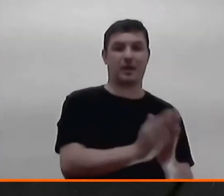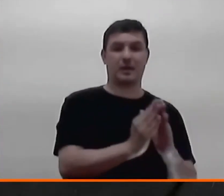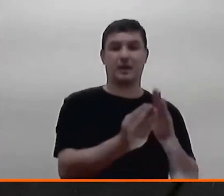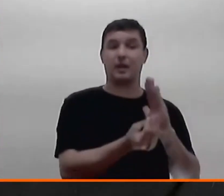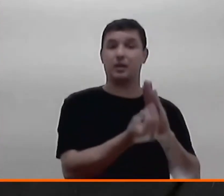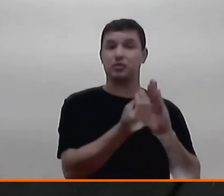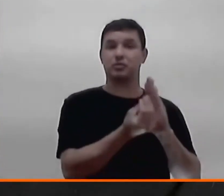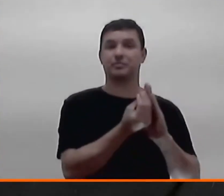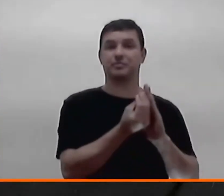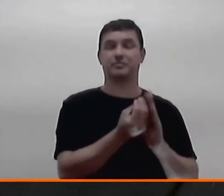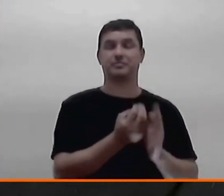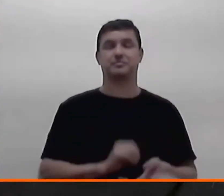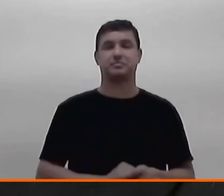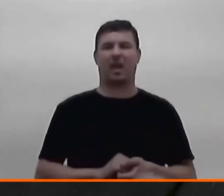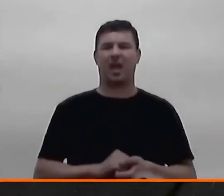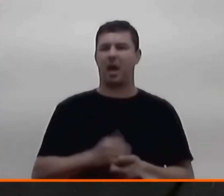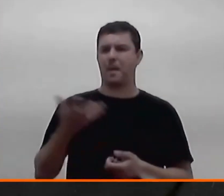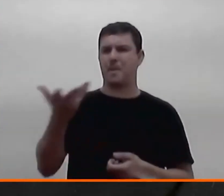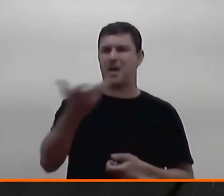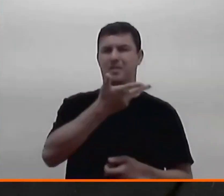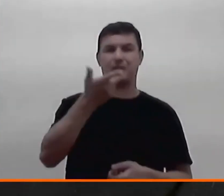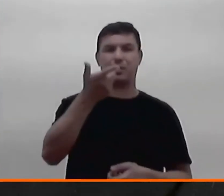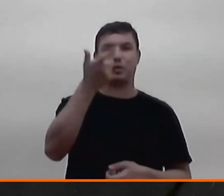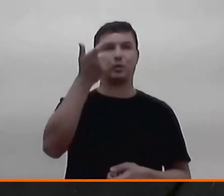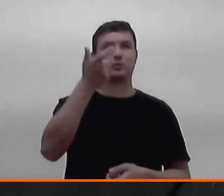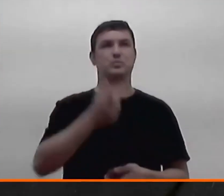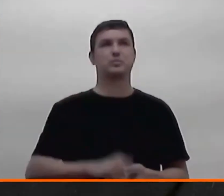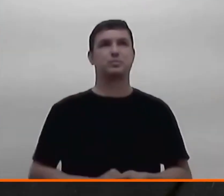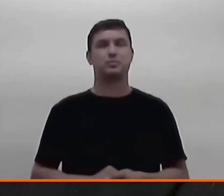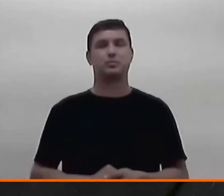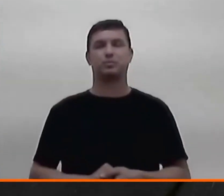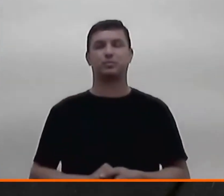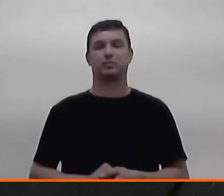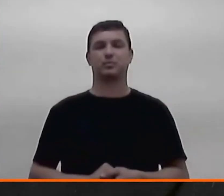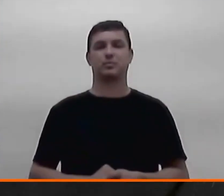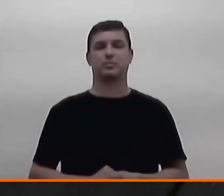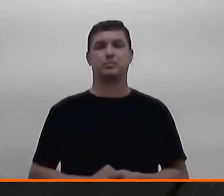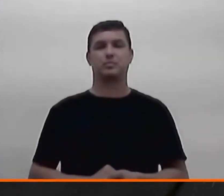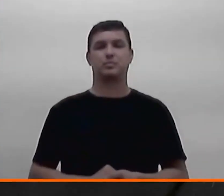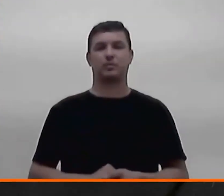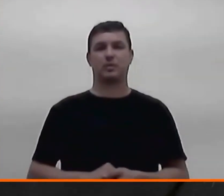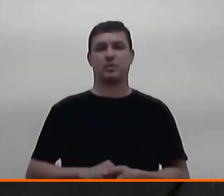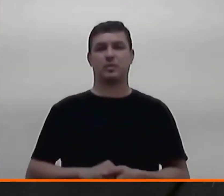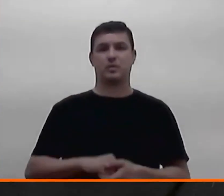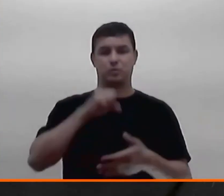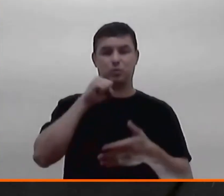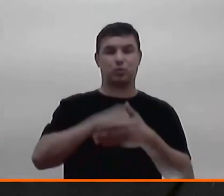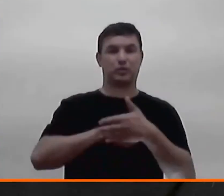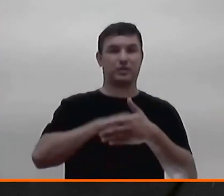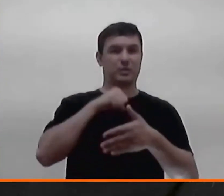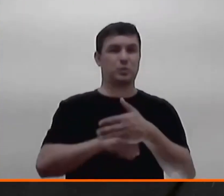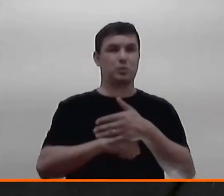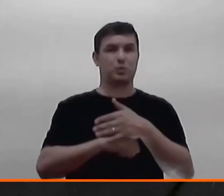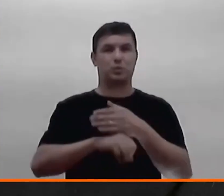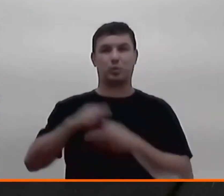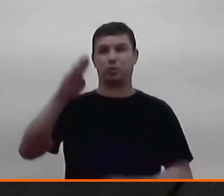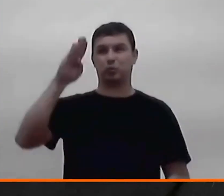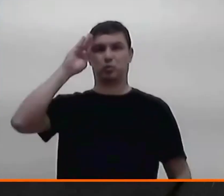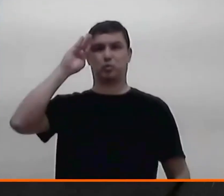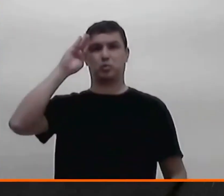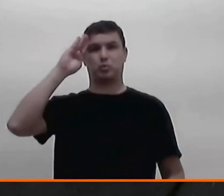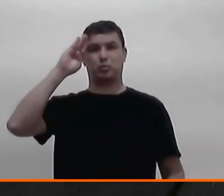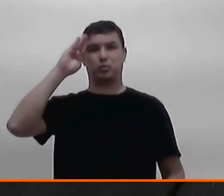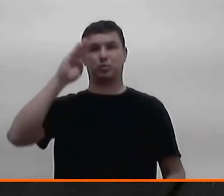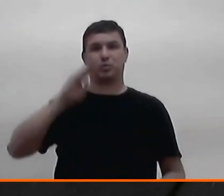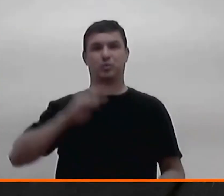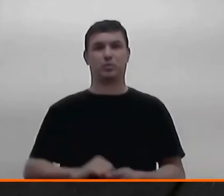Rapaz, nós estamos lutando na frente, não. Estamos lutando até na porta do